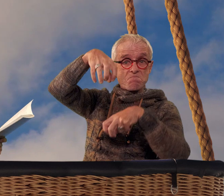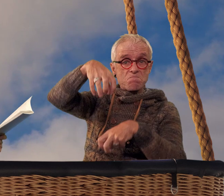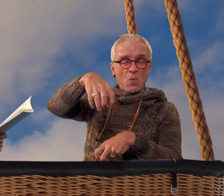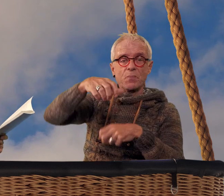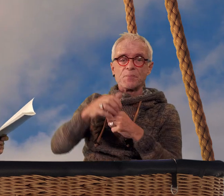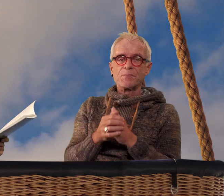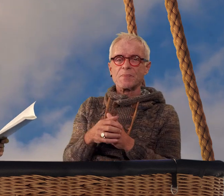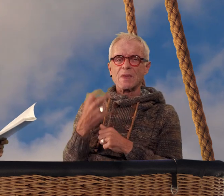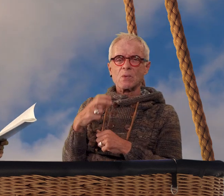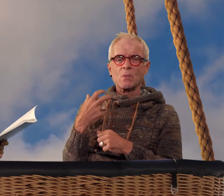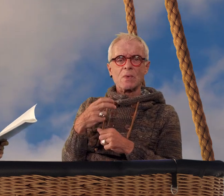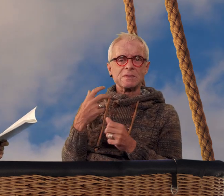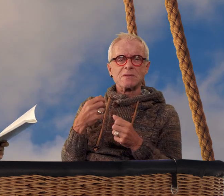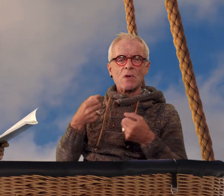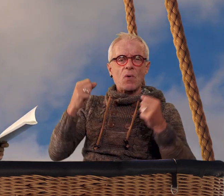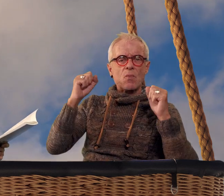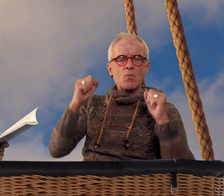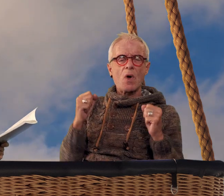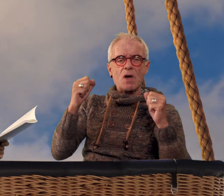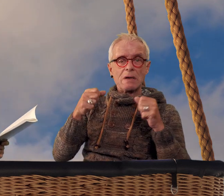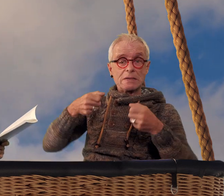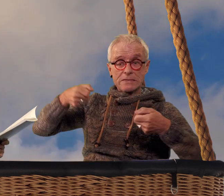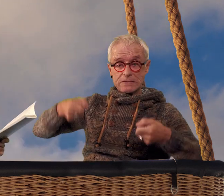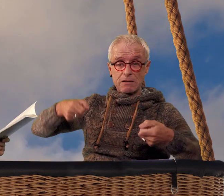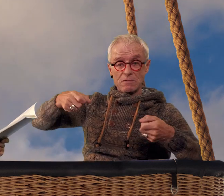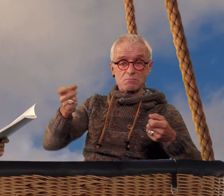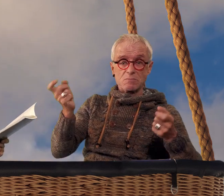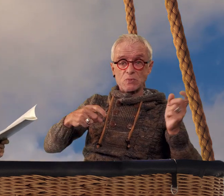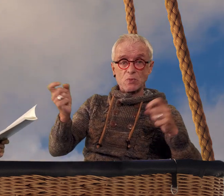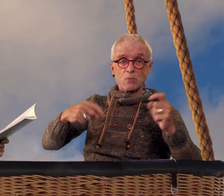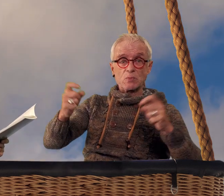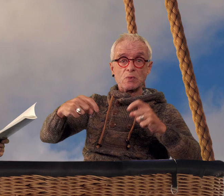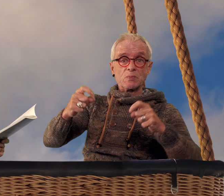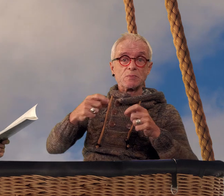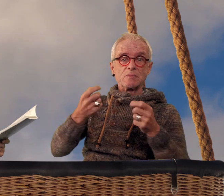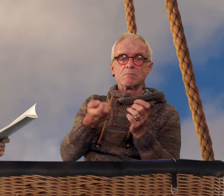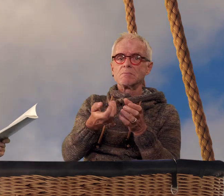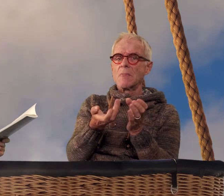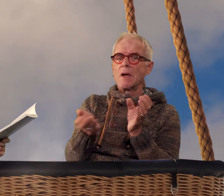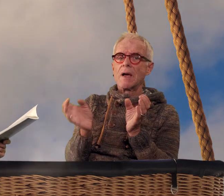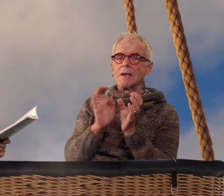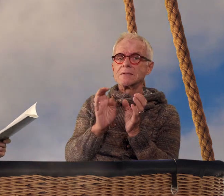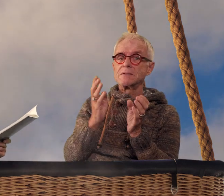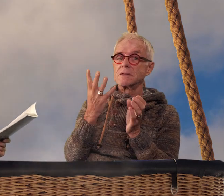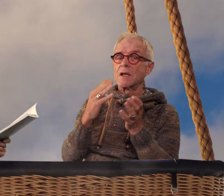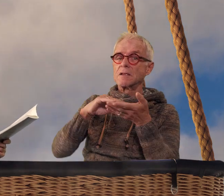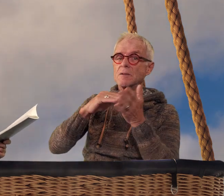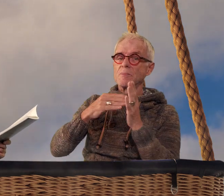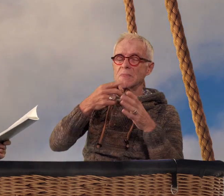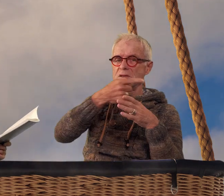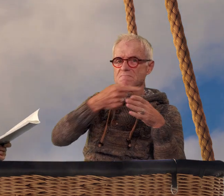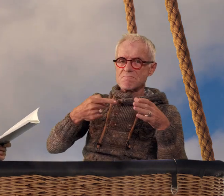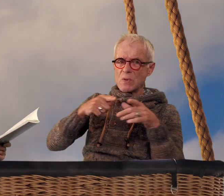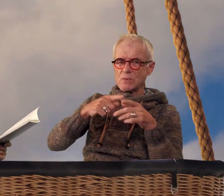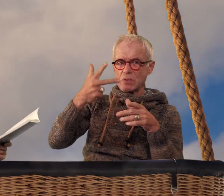'emportais 300 livres de lest répartis dans des sacs. La nacelle entièrement ronde de 4 pieds de diamètre sur